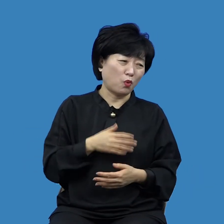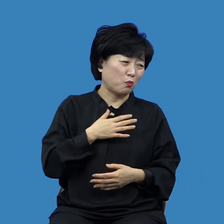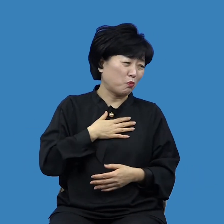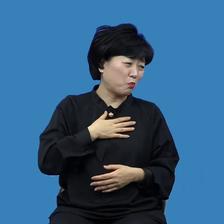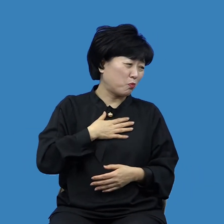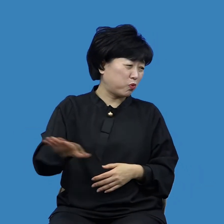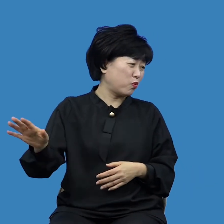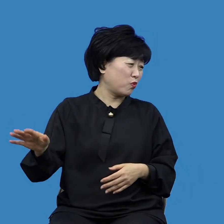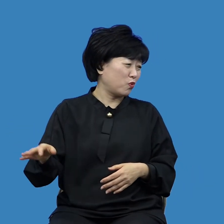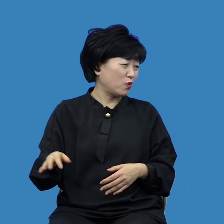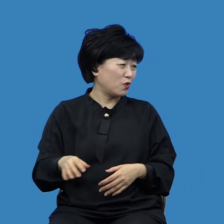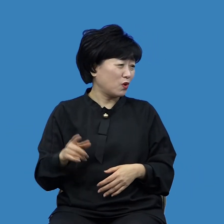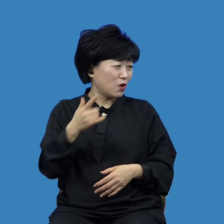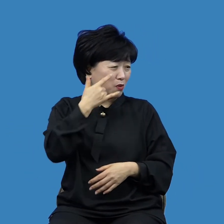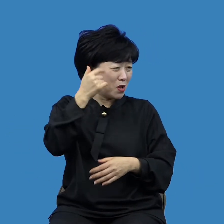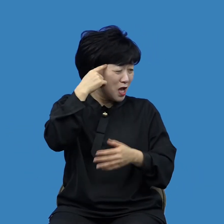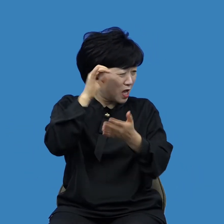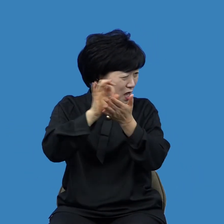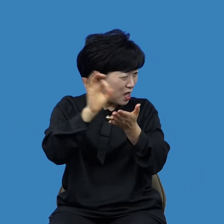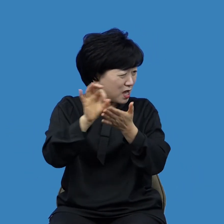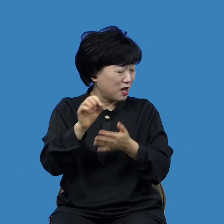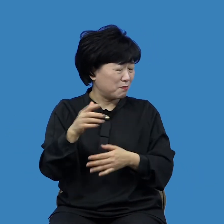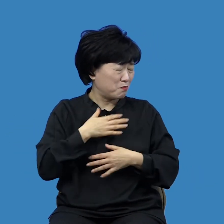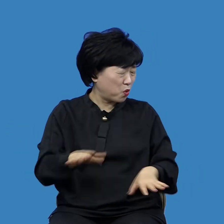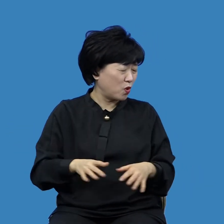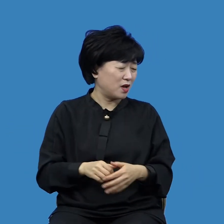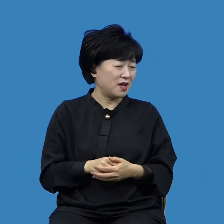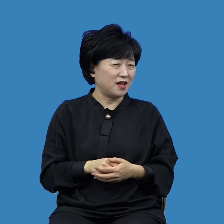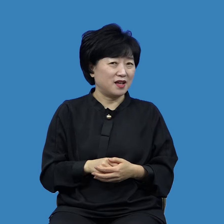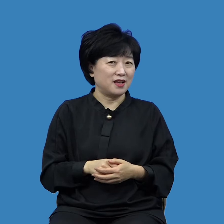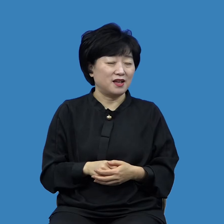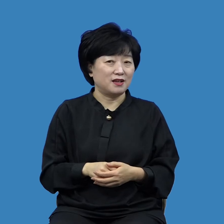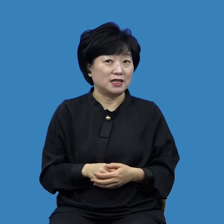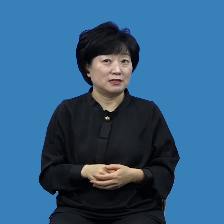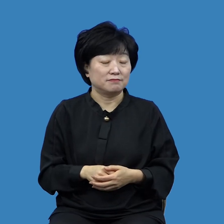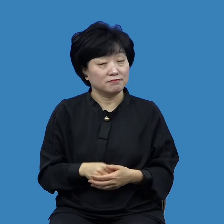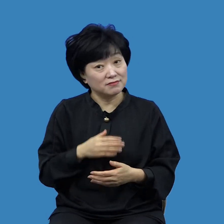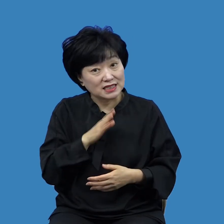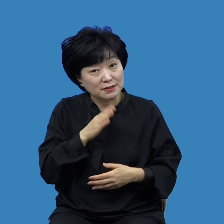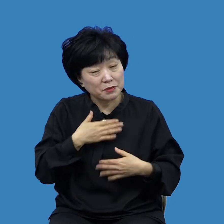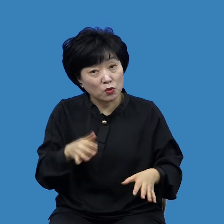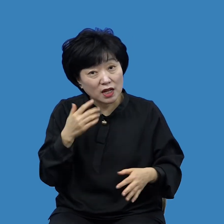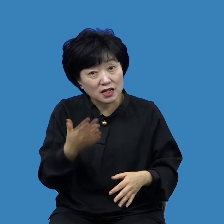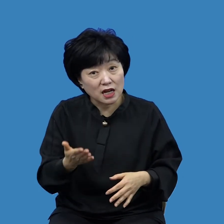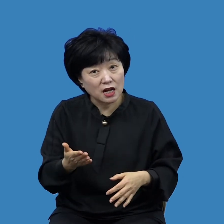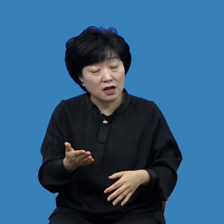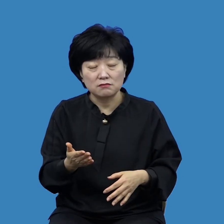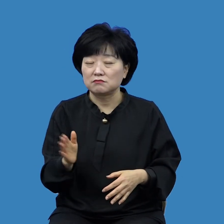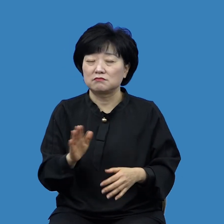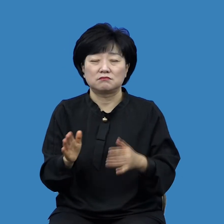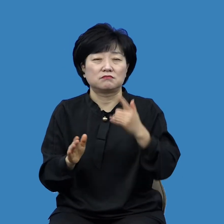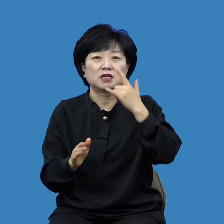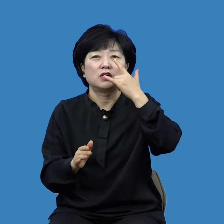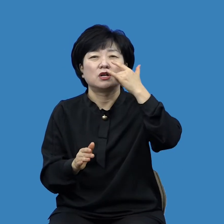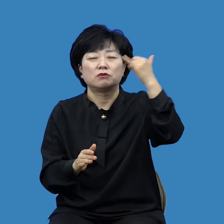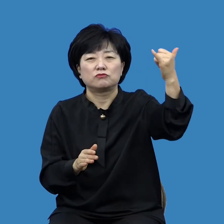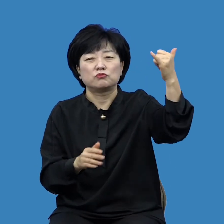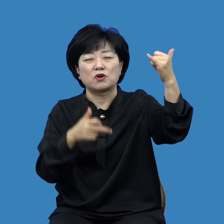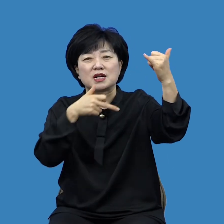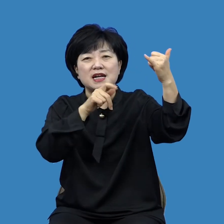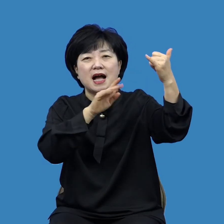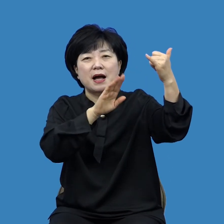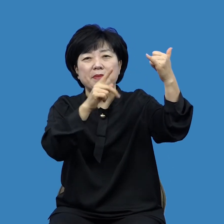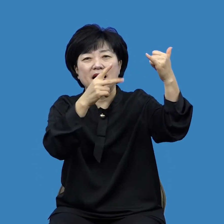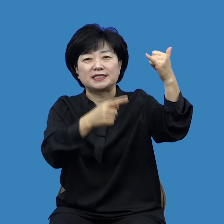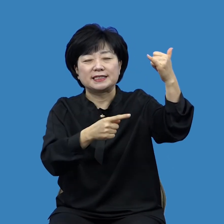이런 분이 있을지 몰라요. 근데 정말 피곤할까? 여러분 잘 생각해 보세요. 사람은요, 부모님을 카바드,